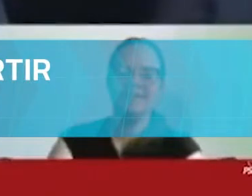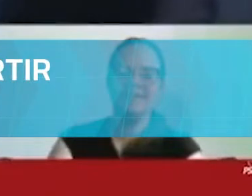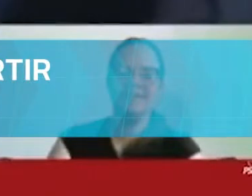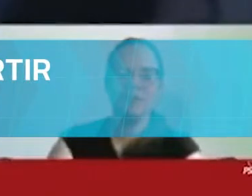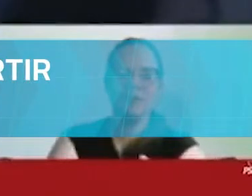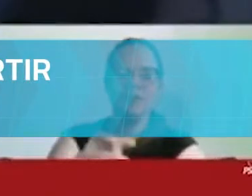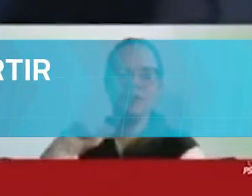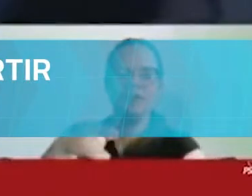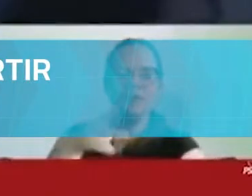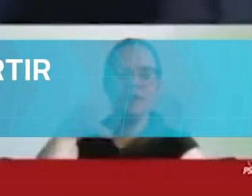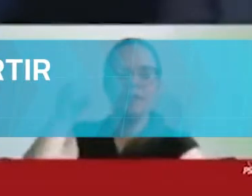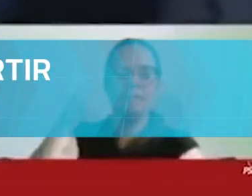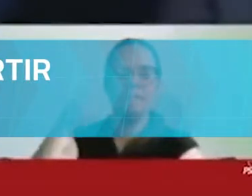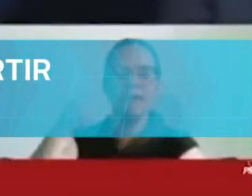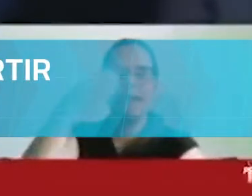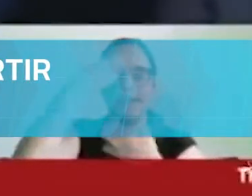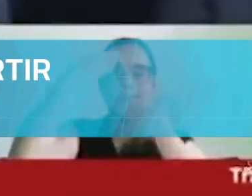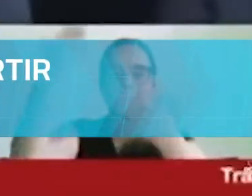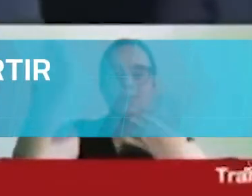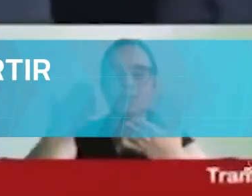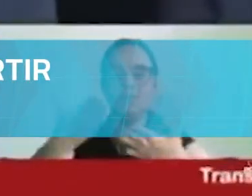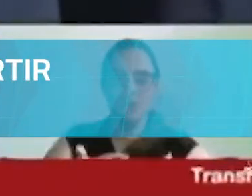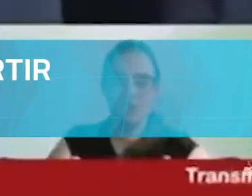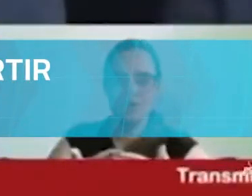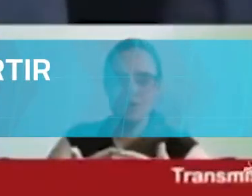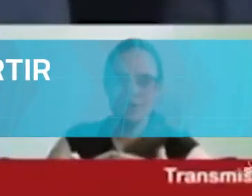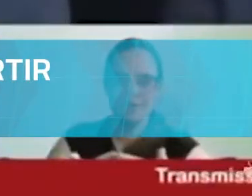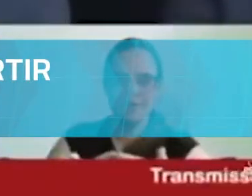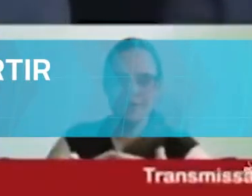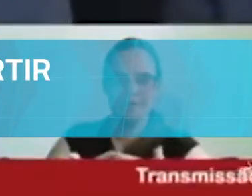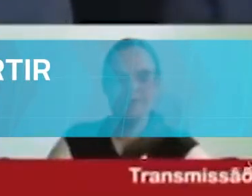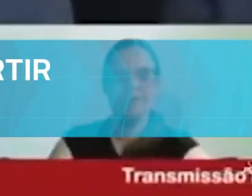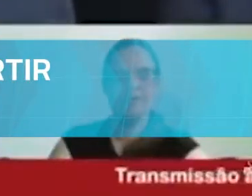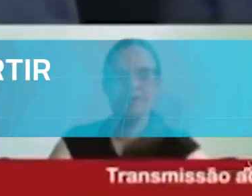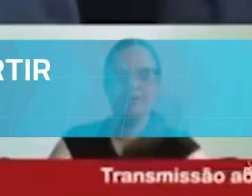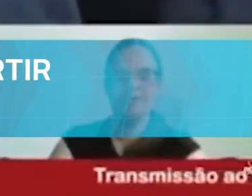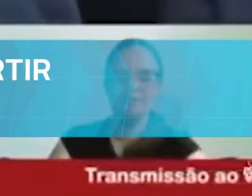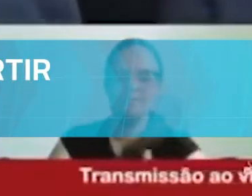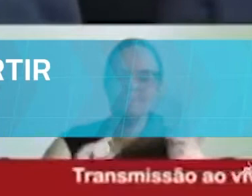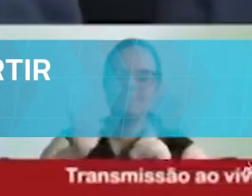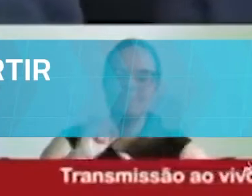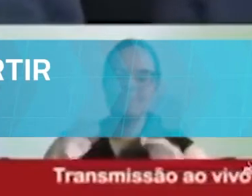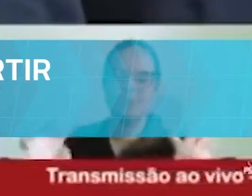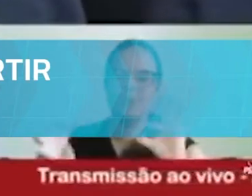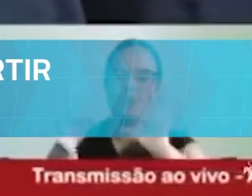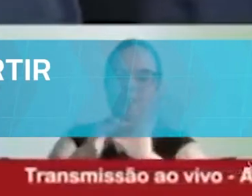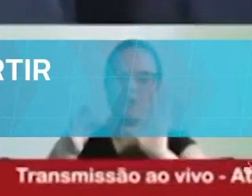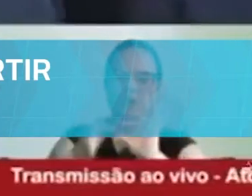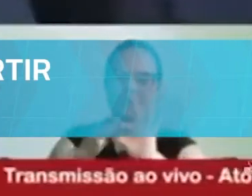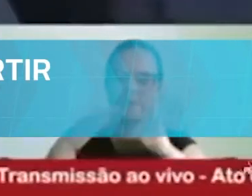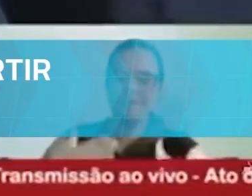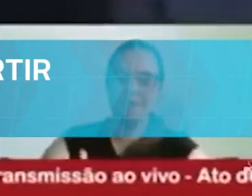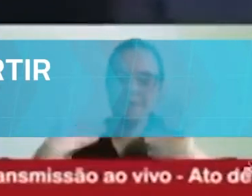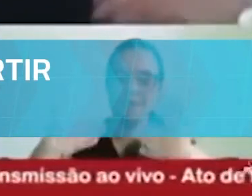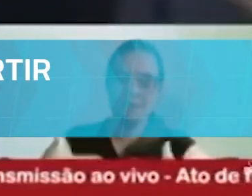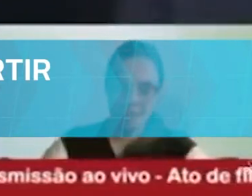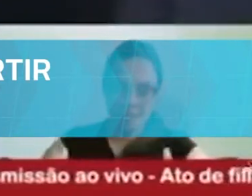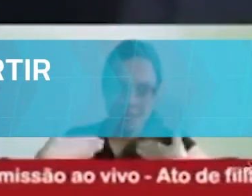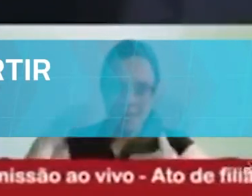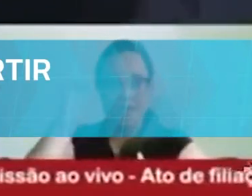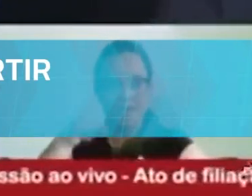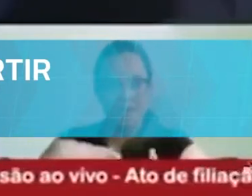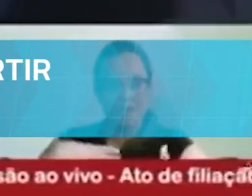presidente do PSD já teve ao menos duas investidas nacionais para cacheadas após naufragar o desejo de